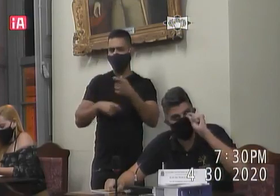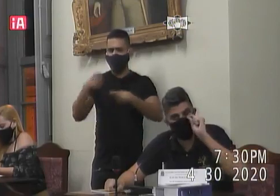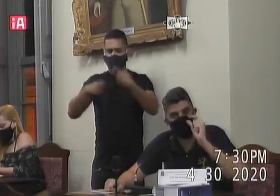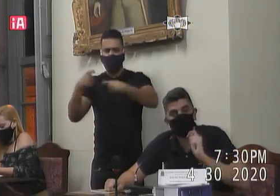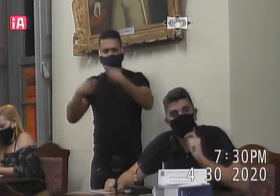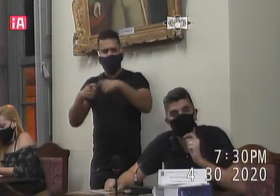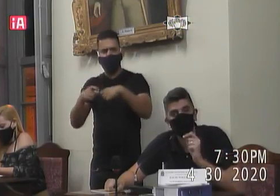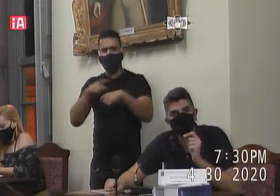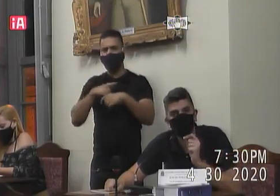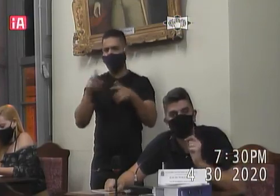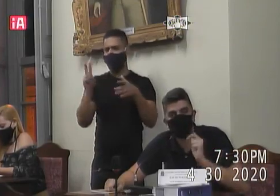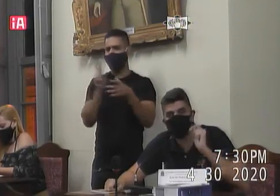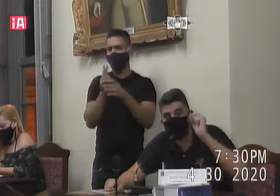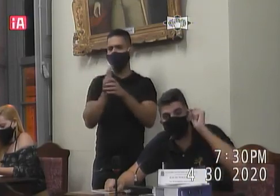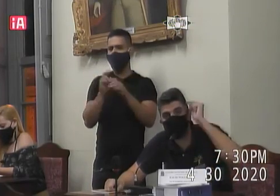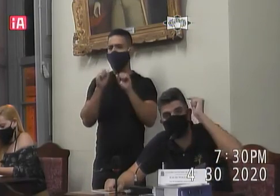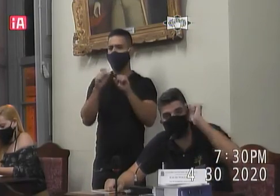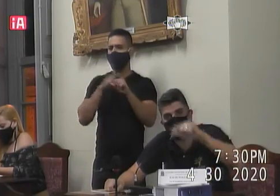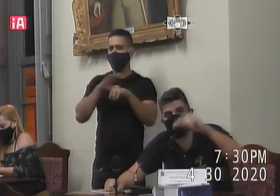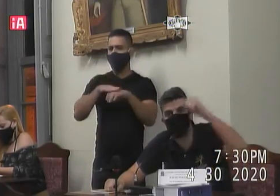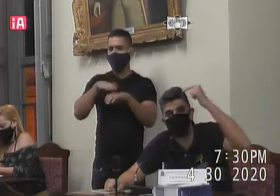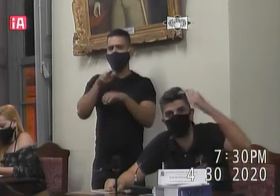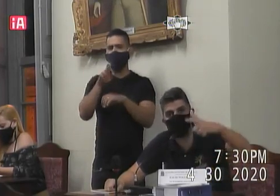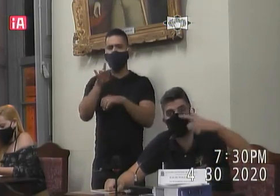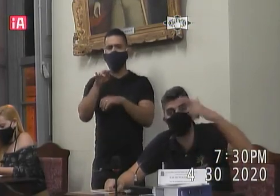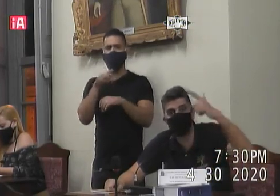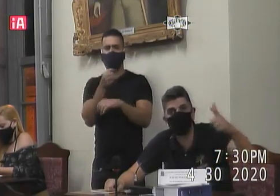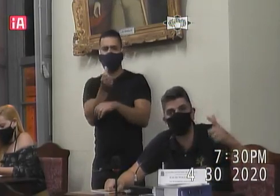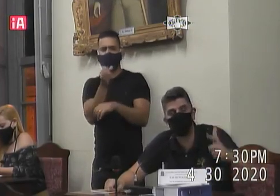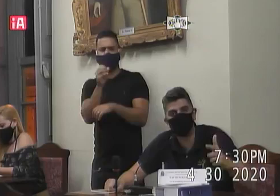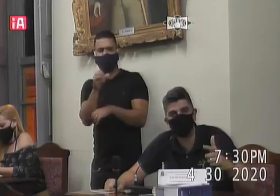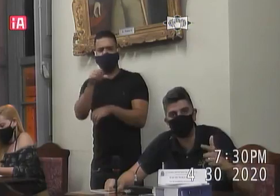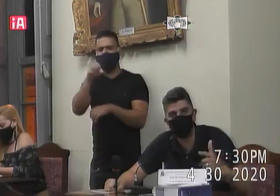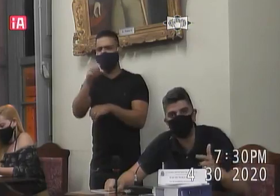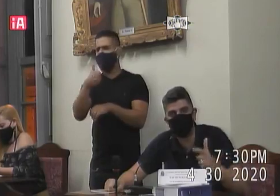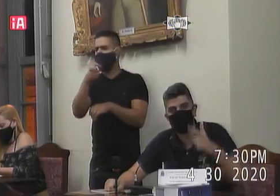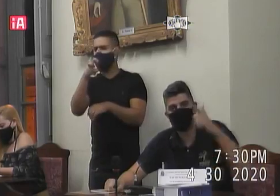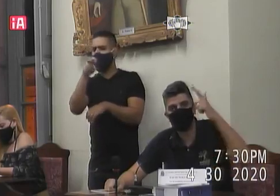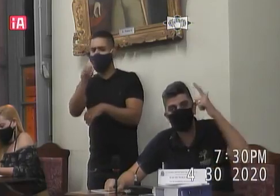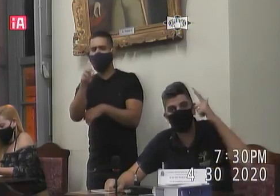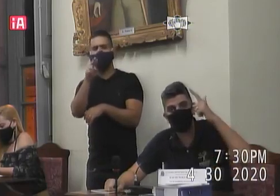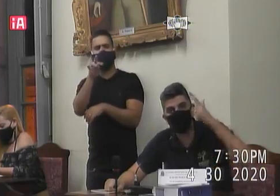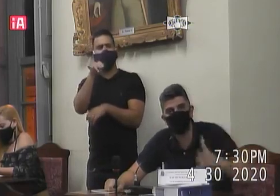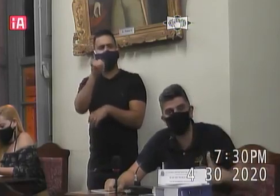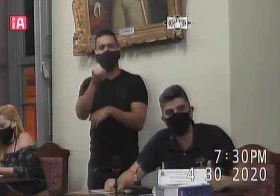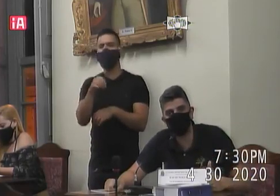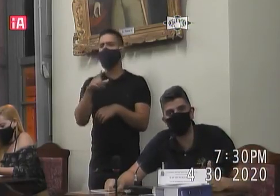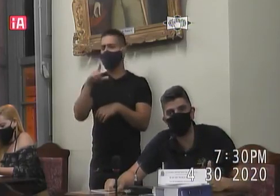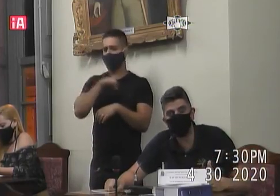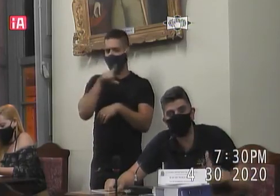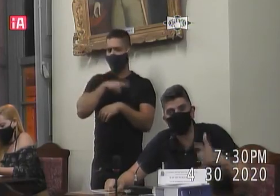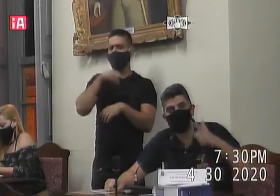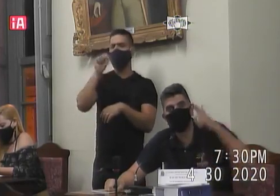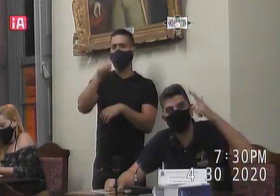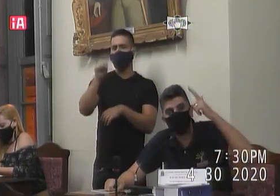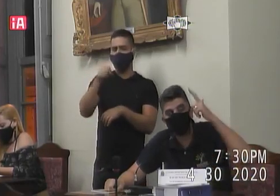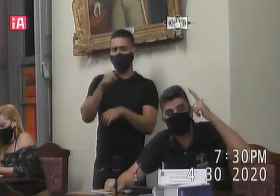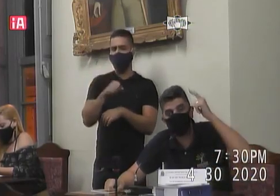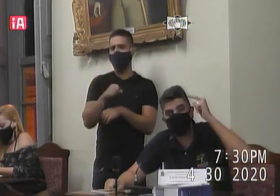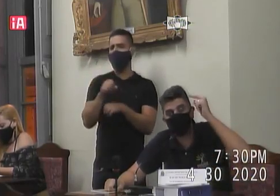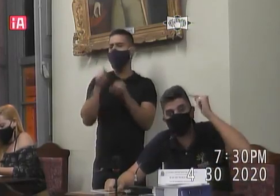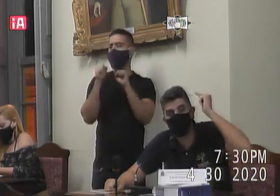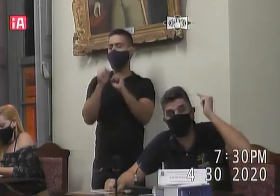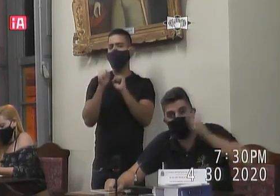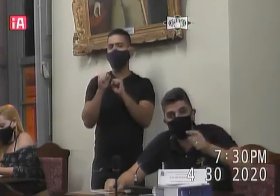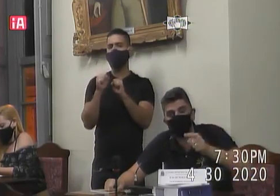Valença possa ter mais UTIs, se puder ter 60, 90, 150 UTIs, que tenhamos essas UTIs e que a